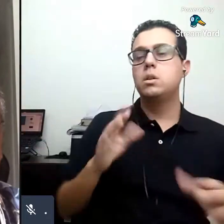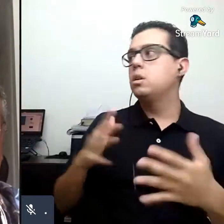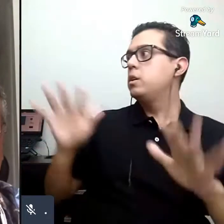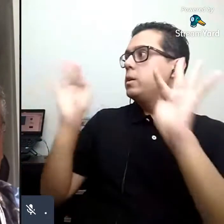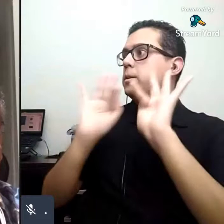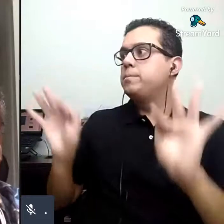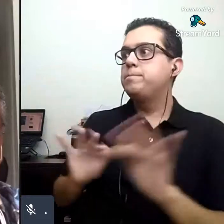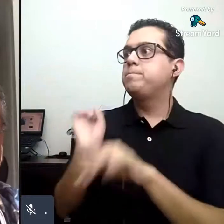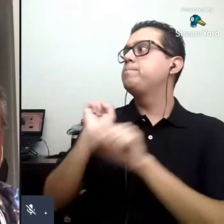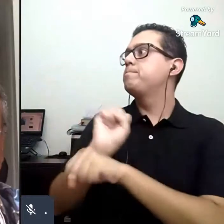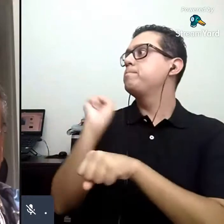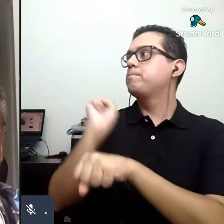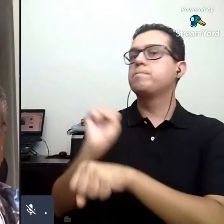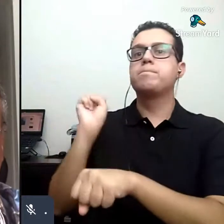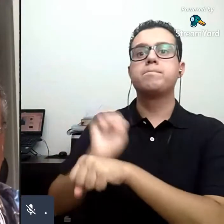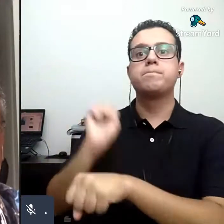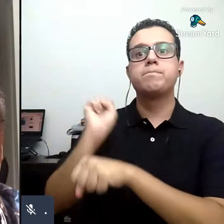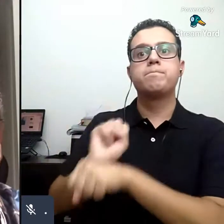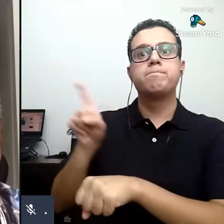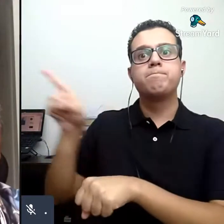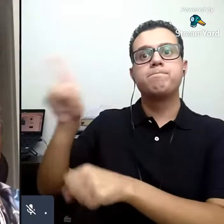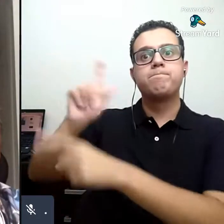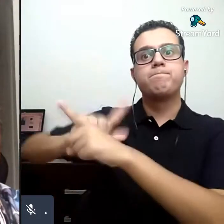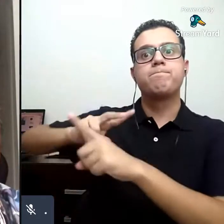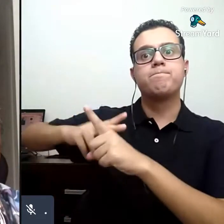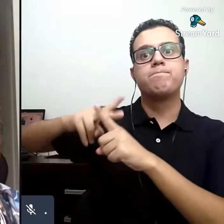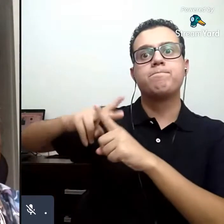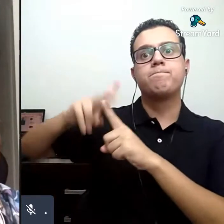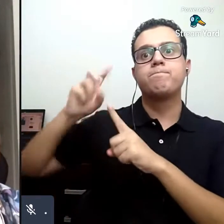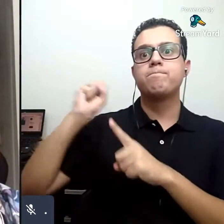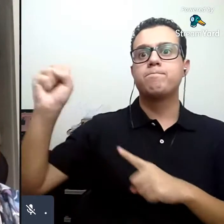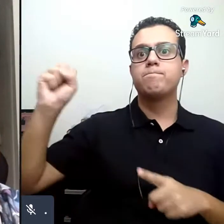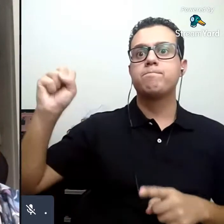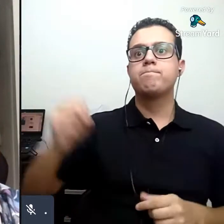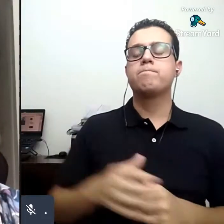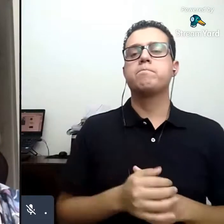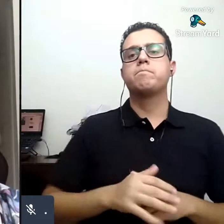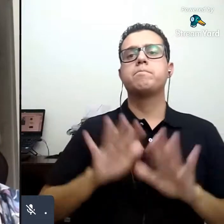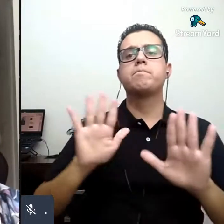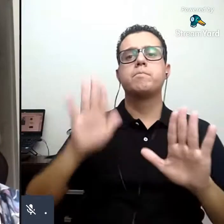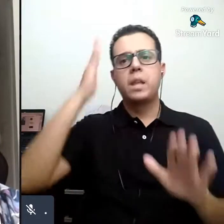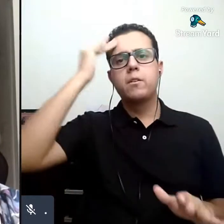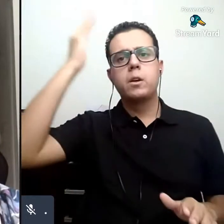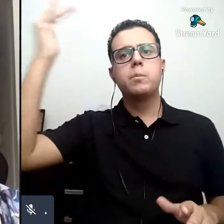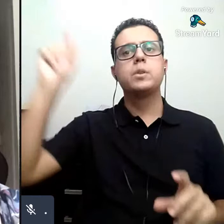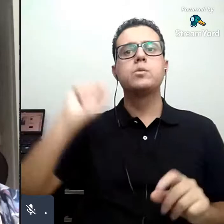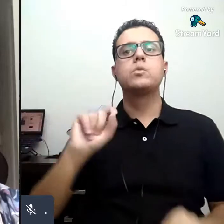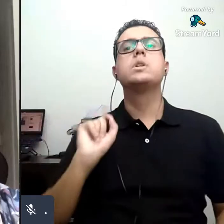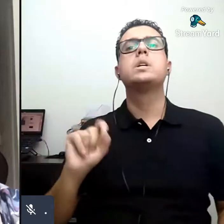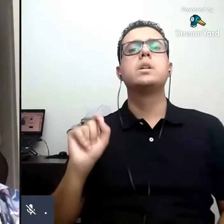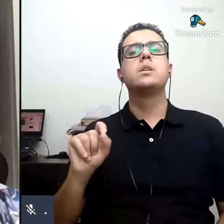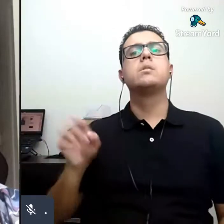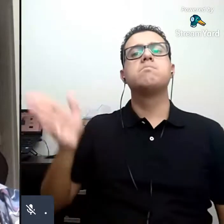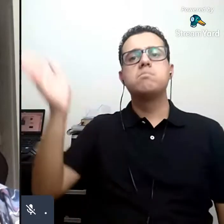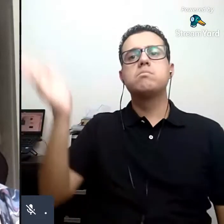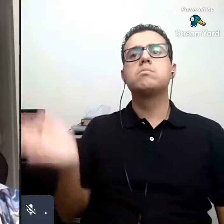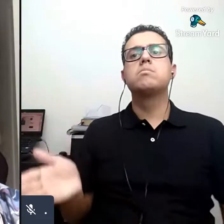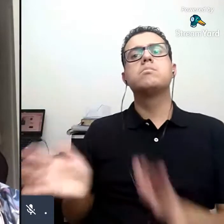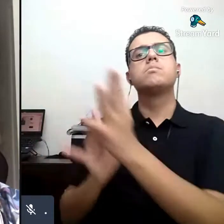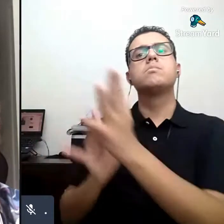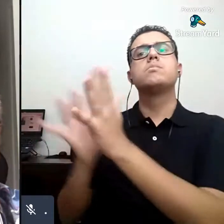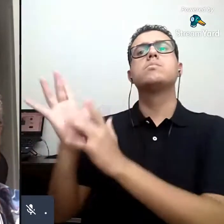Galileu. Este é o contexto. Mas qual é a fama de Jesus que está aumentando? Ele tem uma